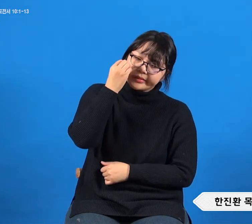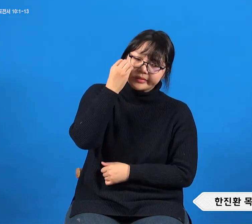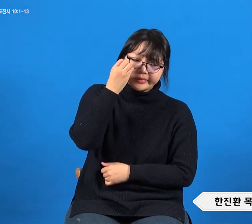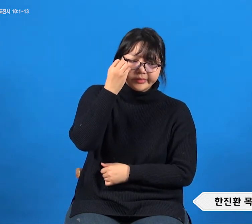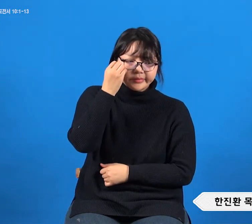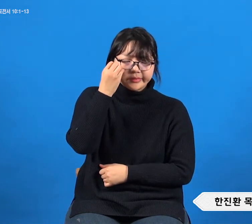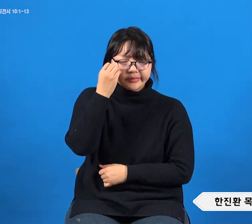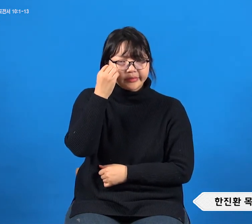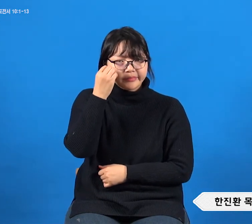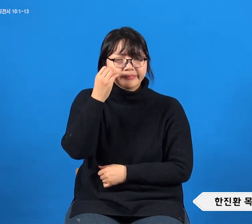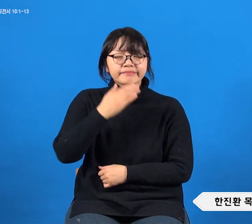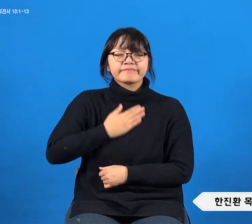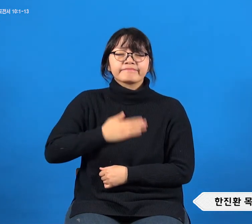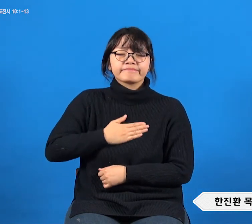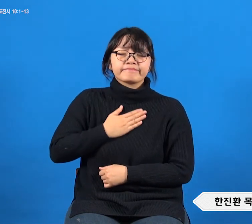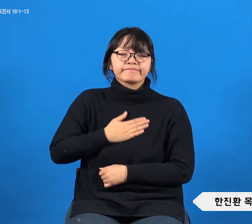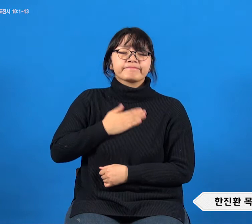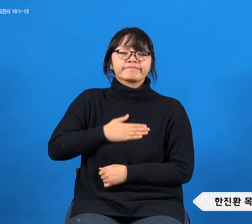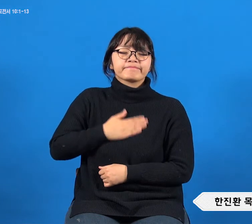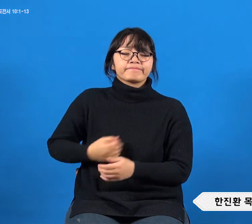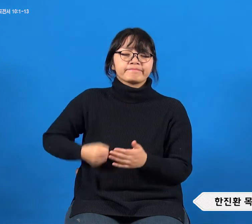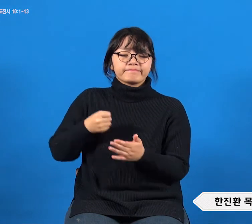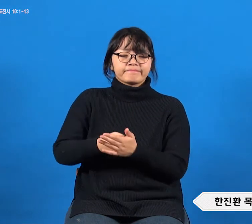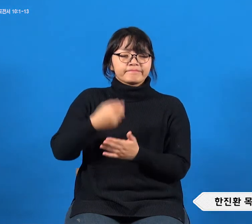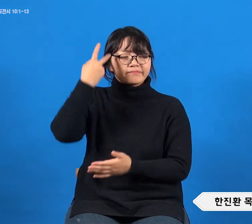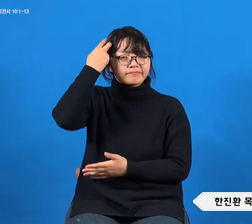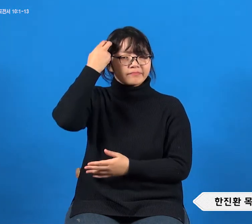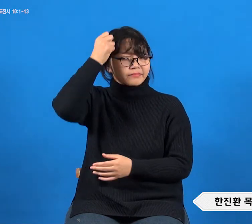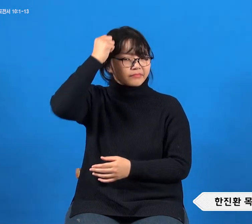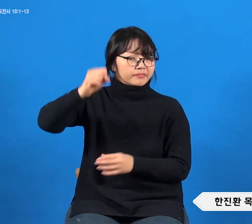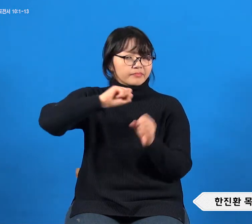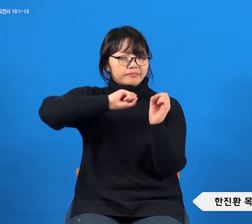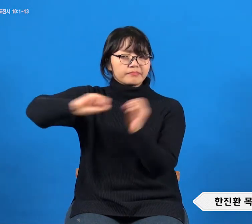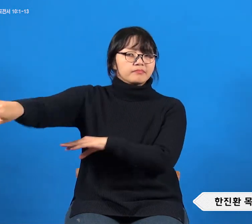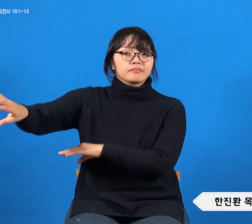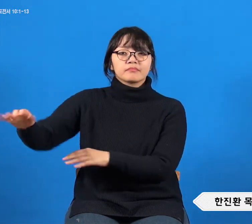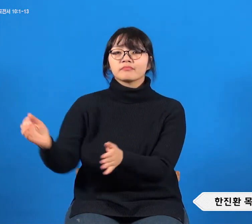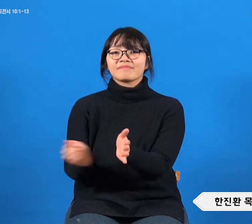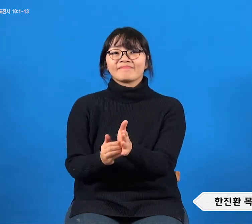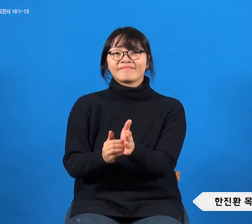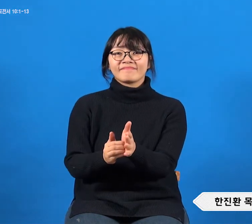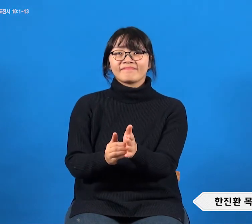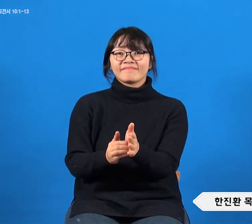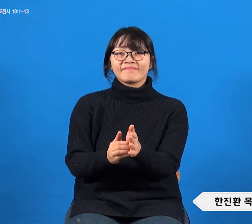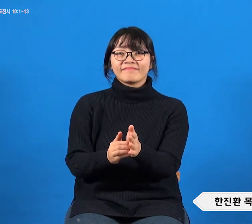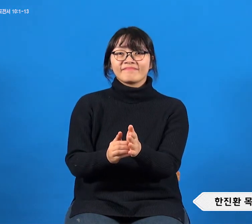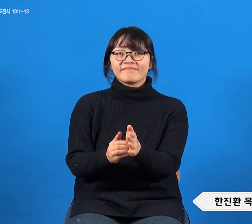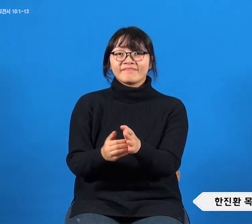하고는 알겠습니다. 머리핀을 뽑아서 던져버렸습니다. 그러자